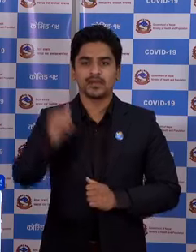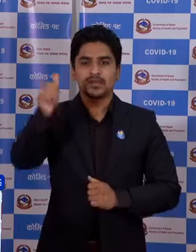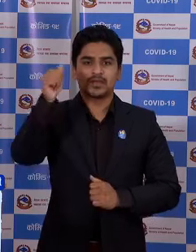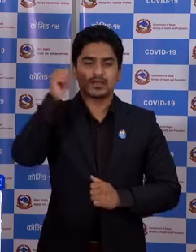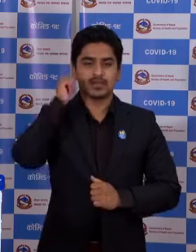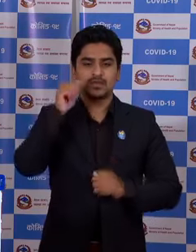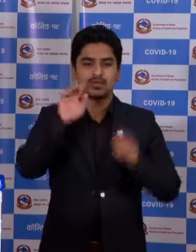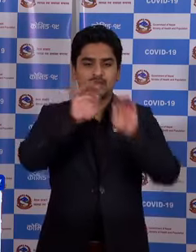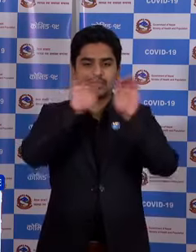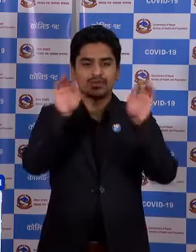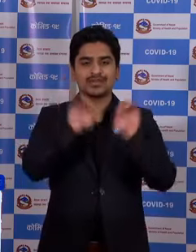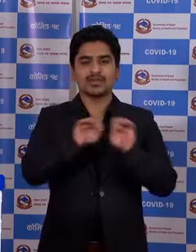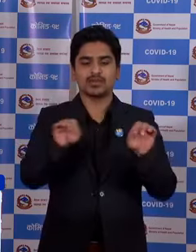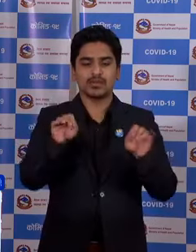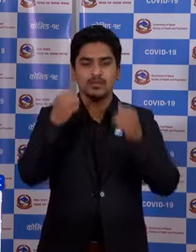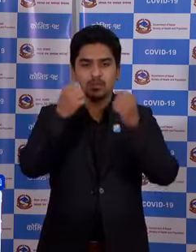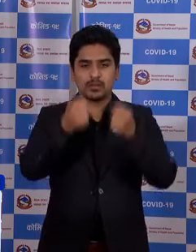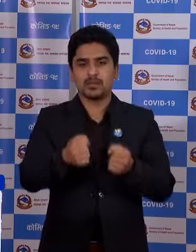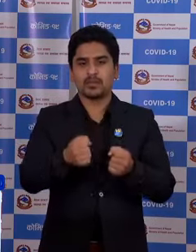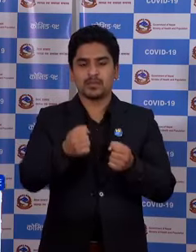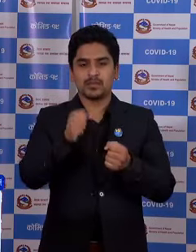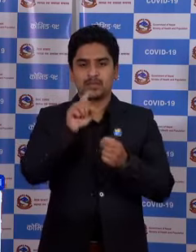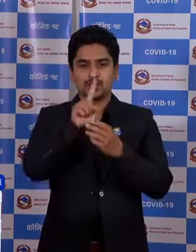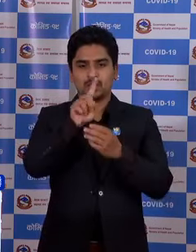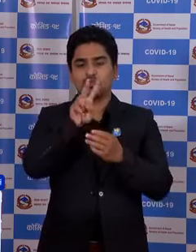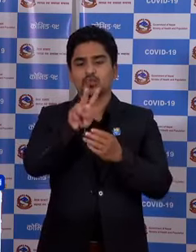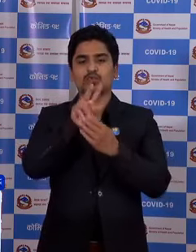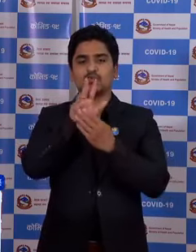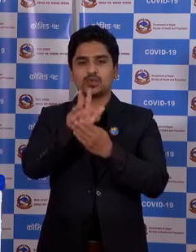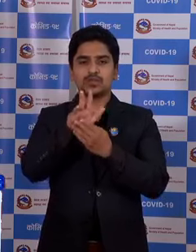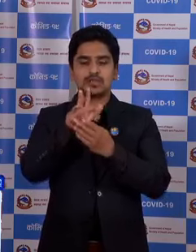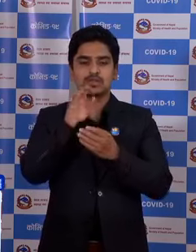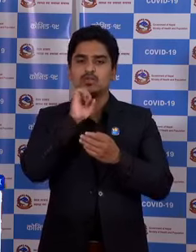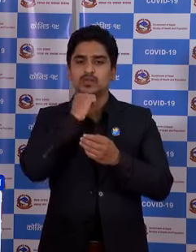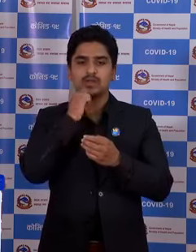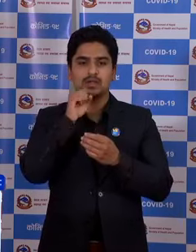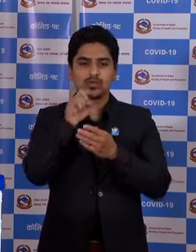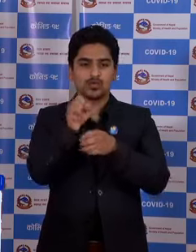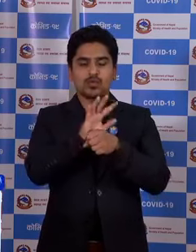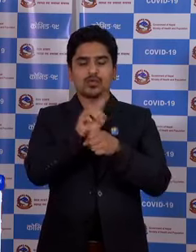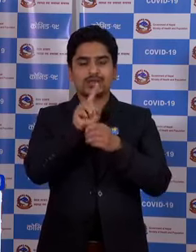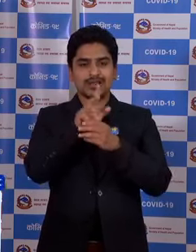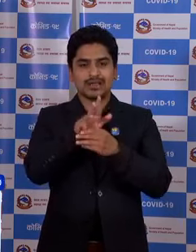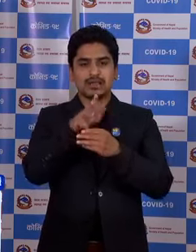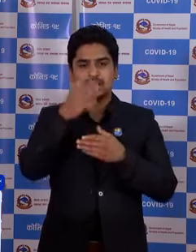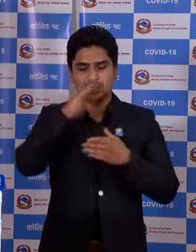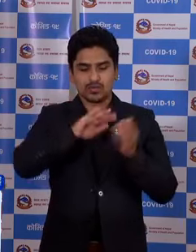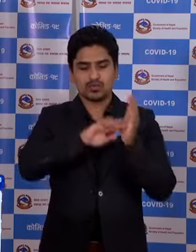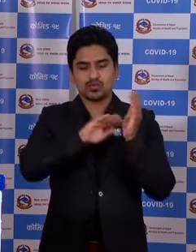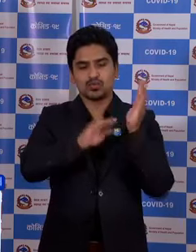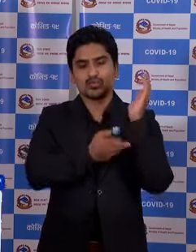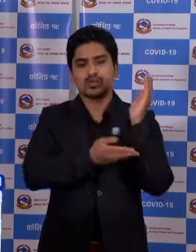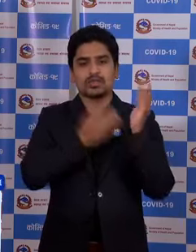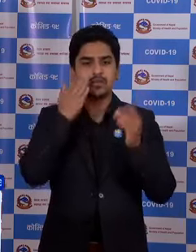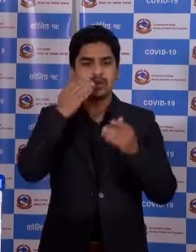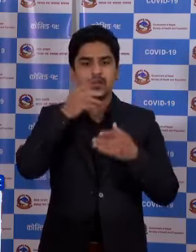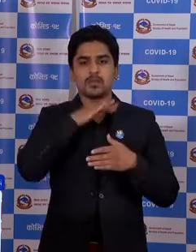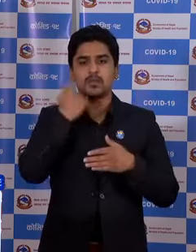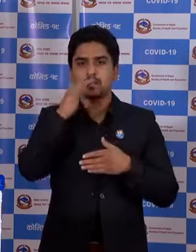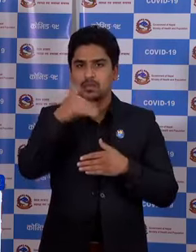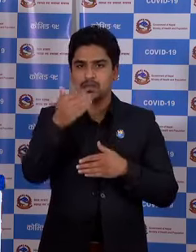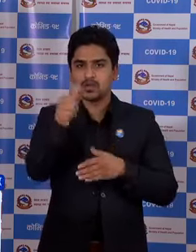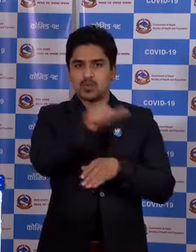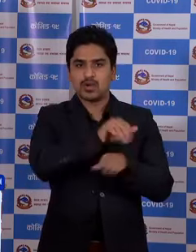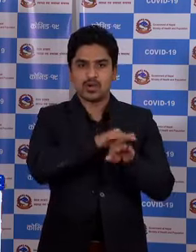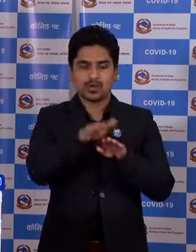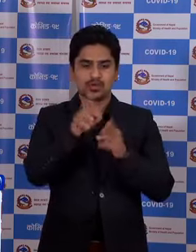हिजो सिन्धुपाल्चोक निवासी 29 वर्षीय COVID-19 पोजिटिभ सुत्केरी महिलाको मृत्यु भए पश्चात